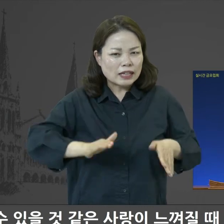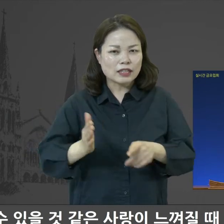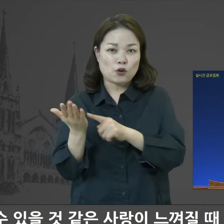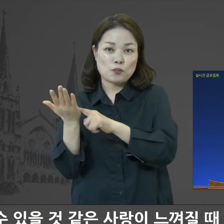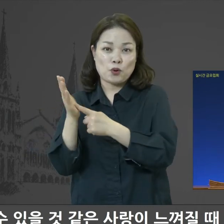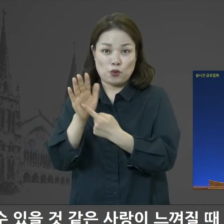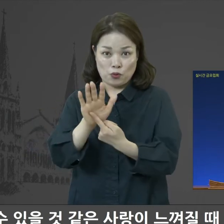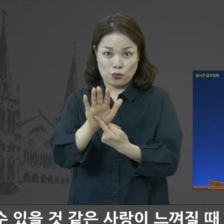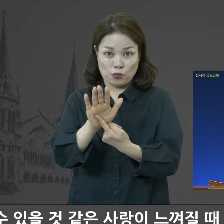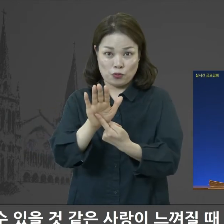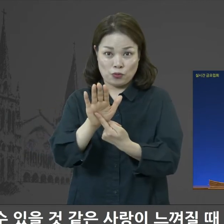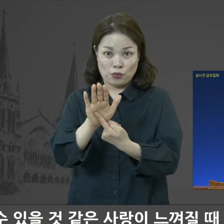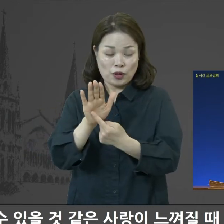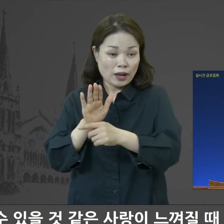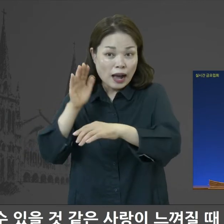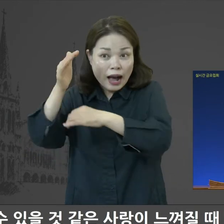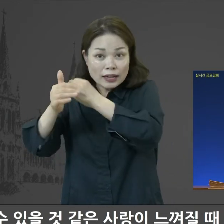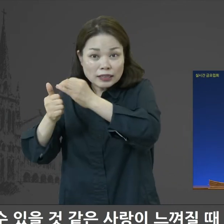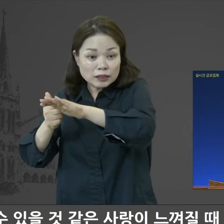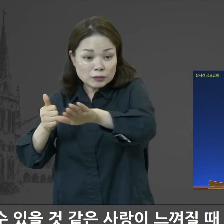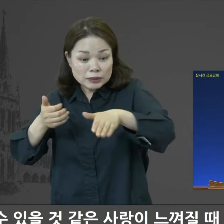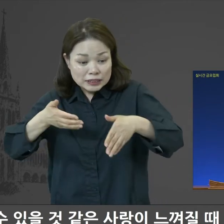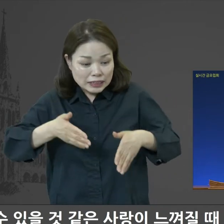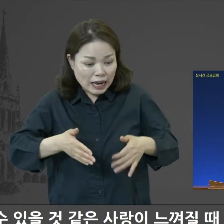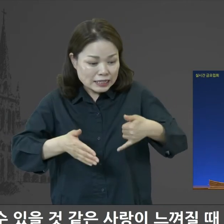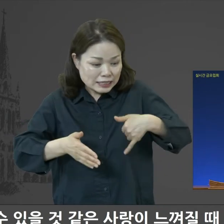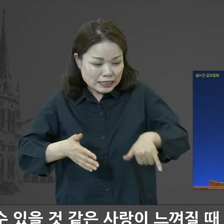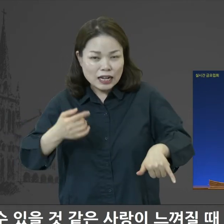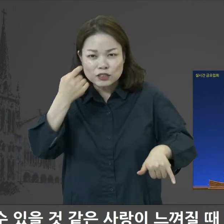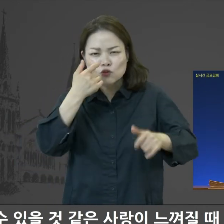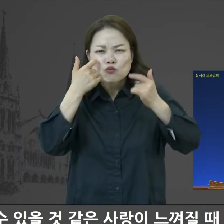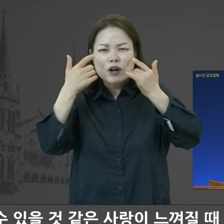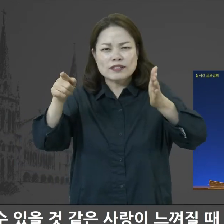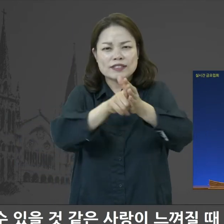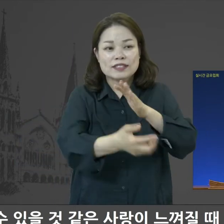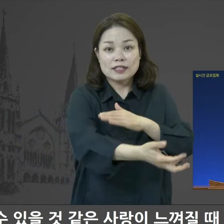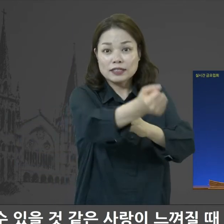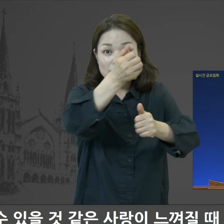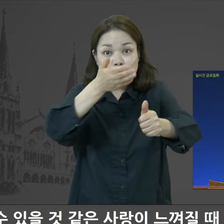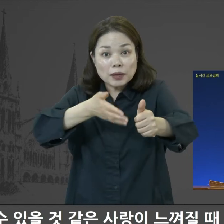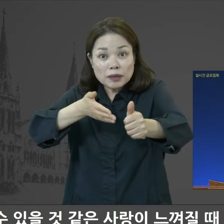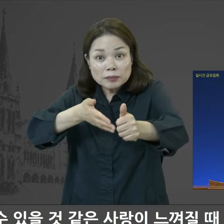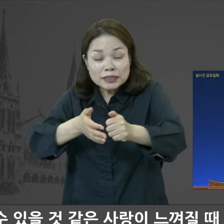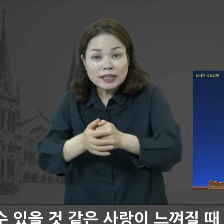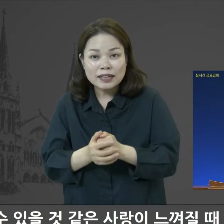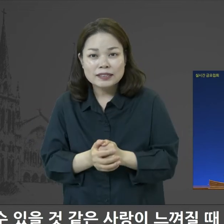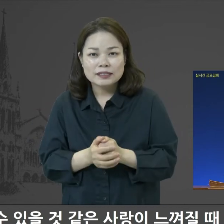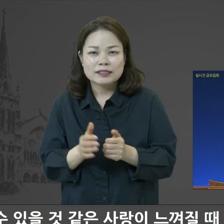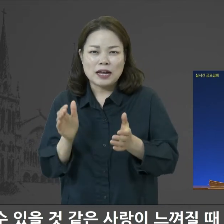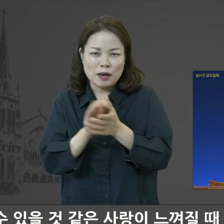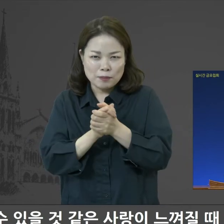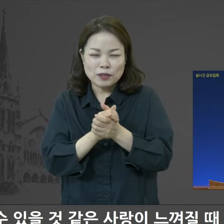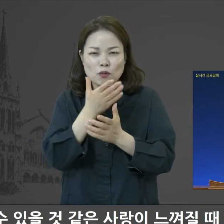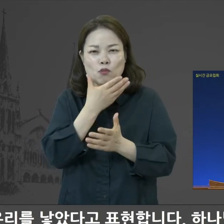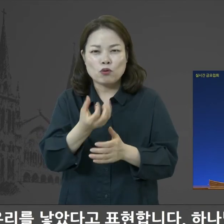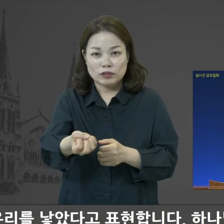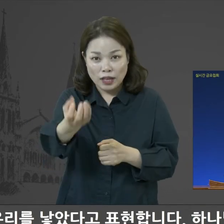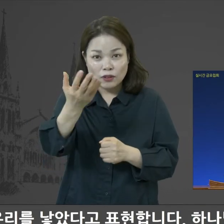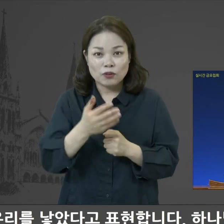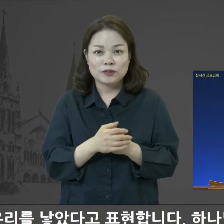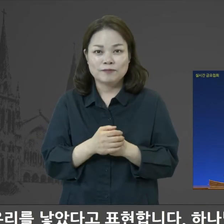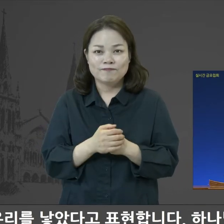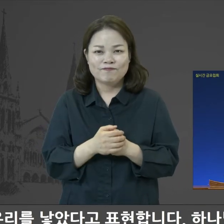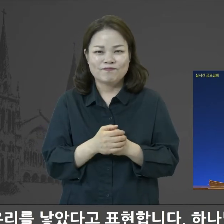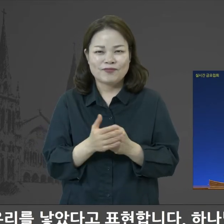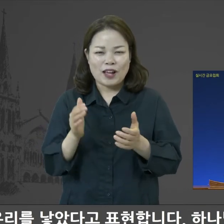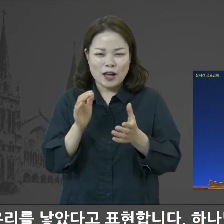겁니다. 여러분, 하나님이 낳은 자식인 줄로 확신하시기 바랍니다. 아멘 하신 분들 복되고요, 아멘